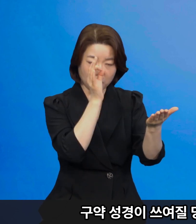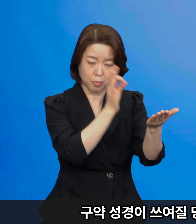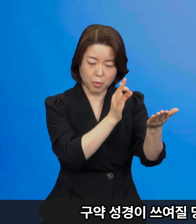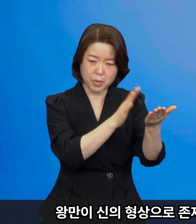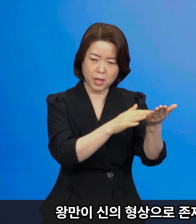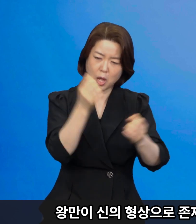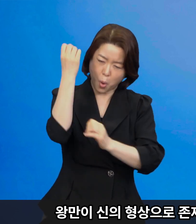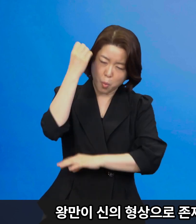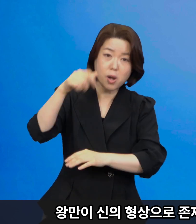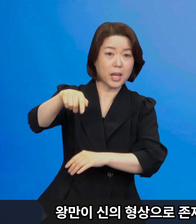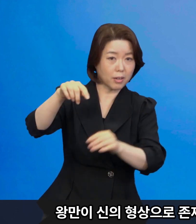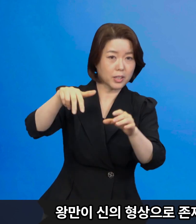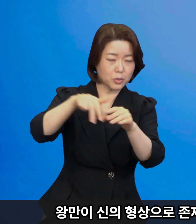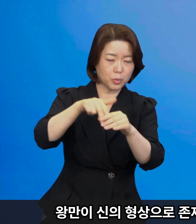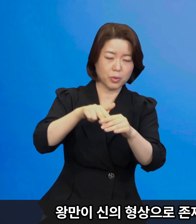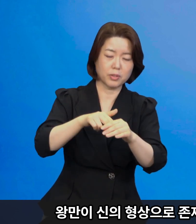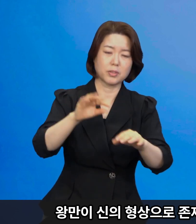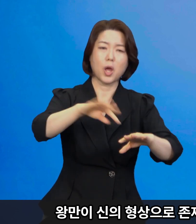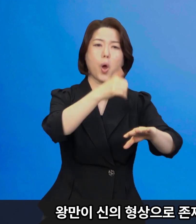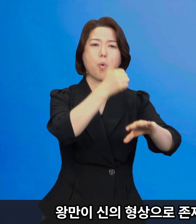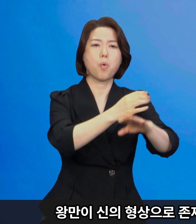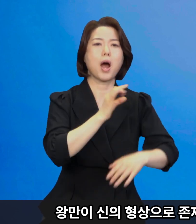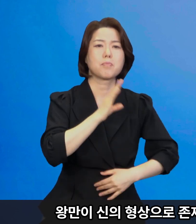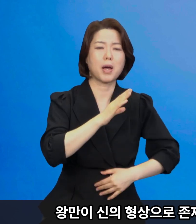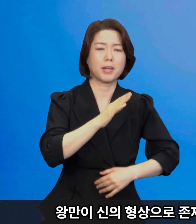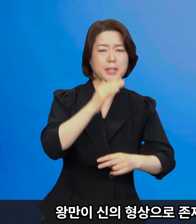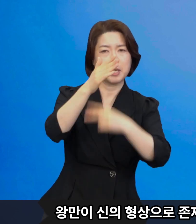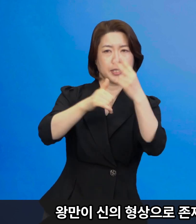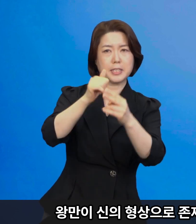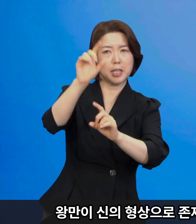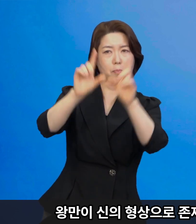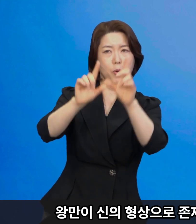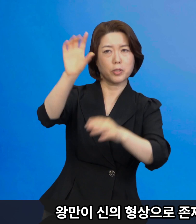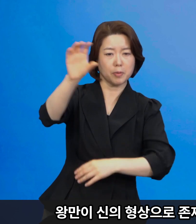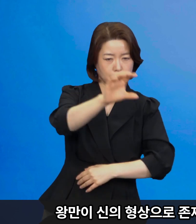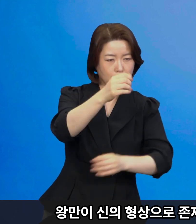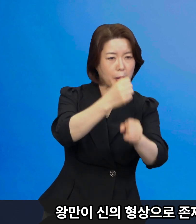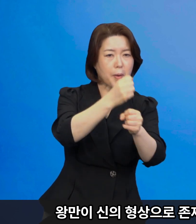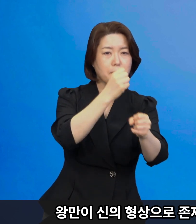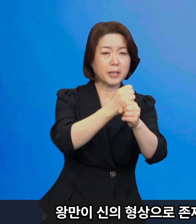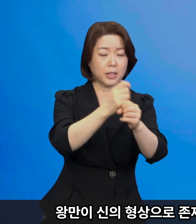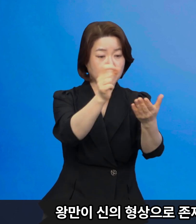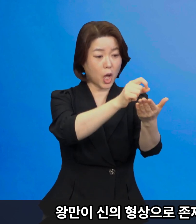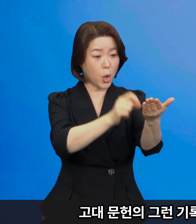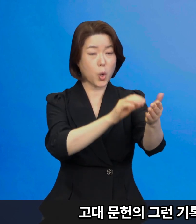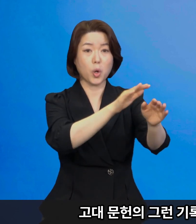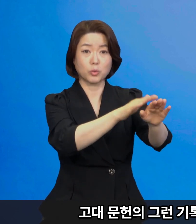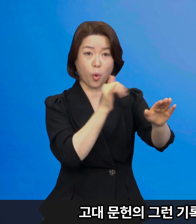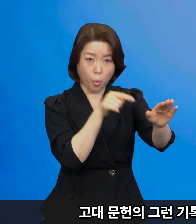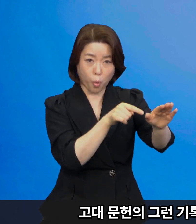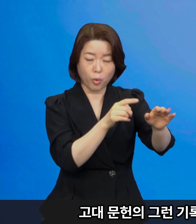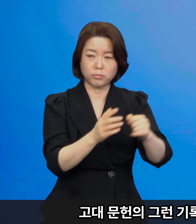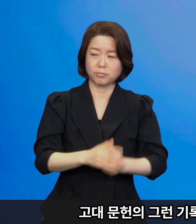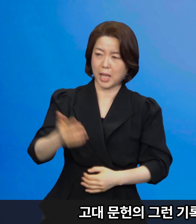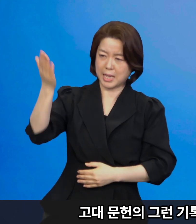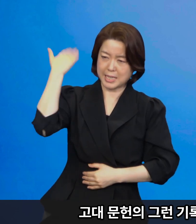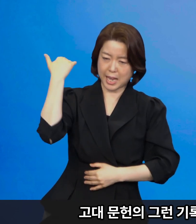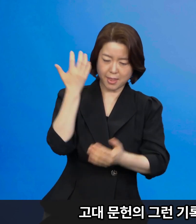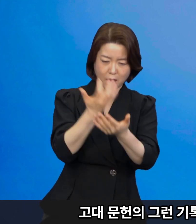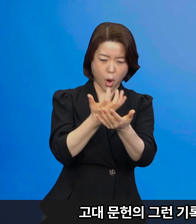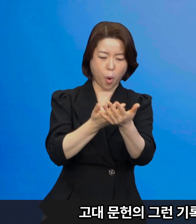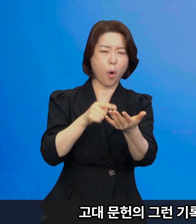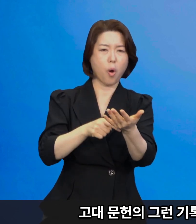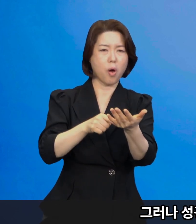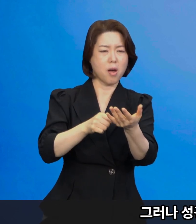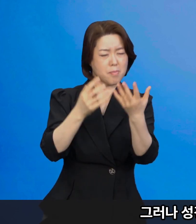종교에서는 왕만이 신의 형상으로 존재되었다라고 기록되어 있습니다. 고대 문헌에 그런 기록들이